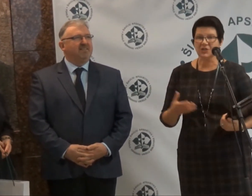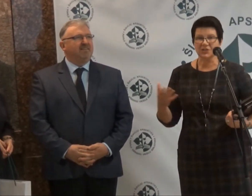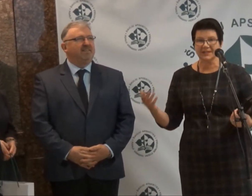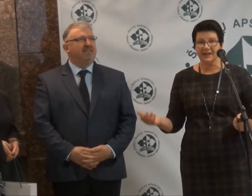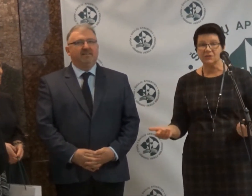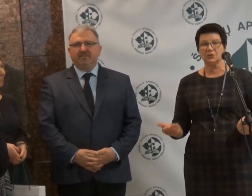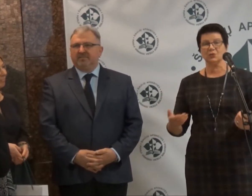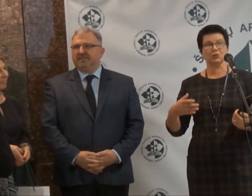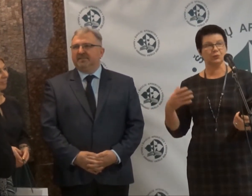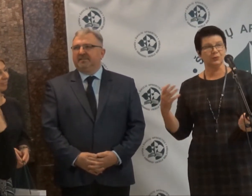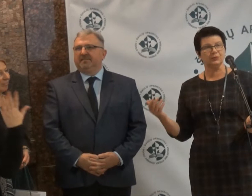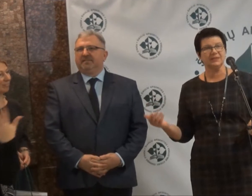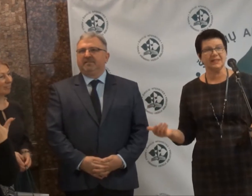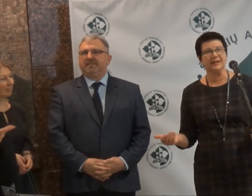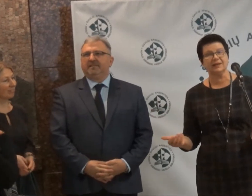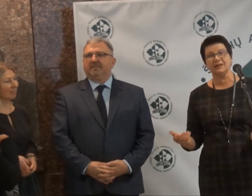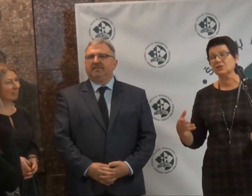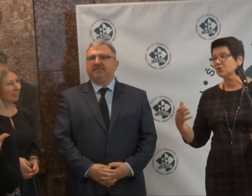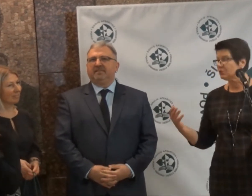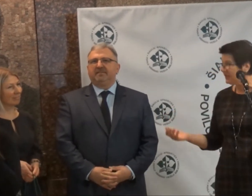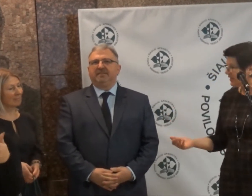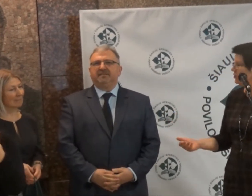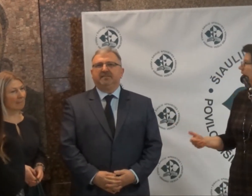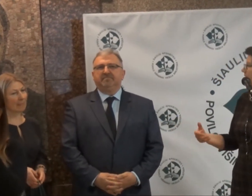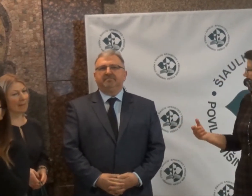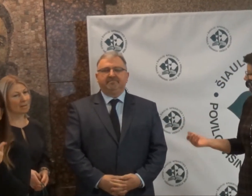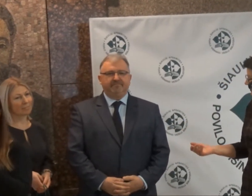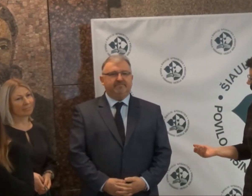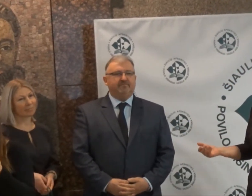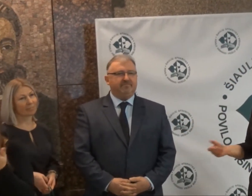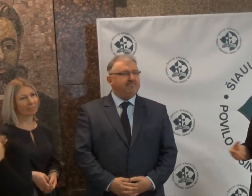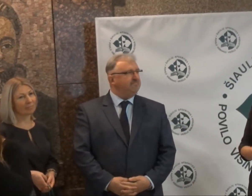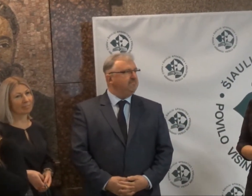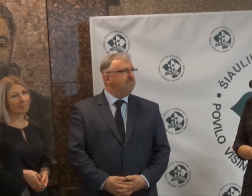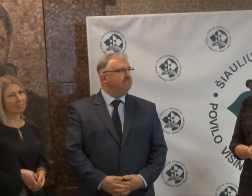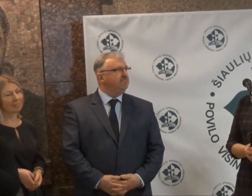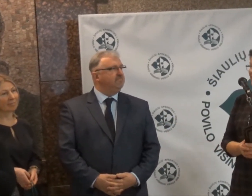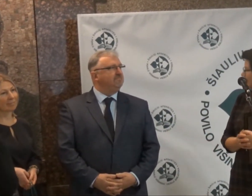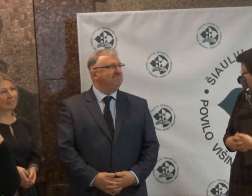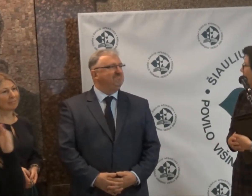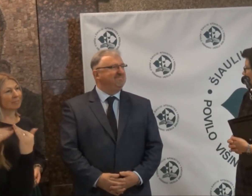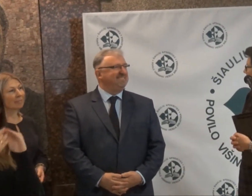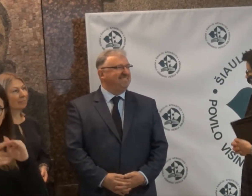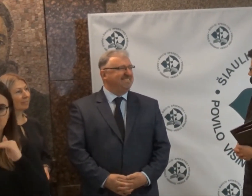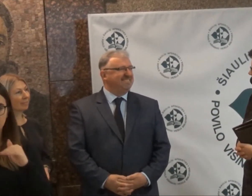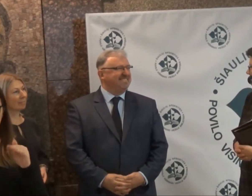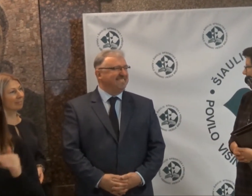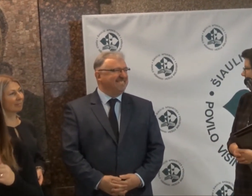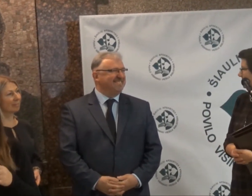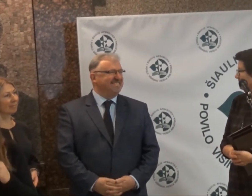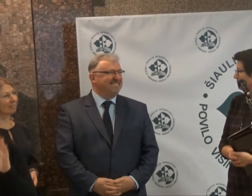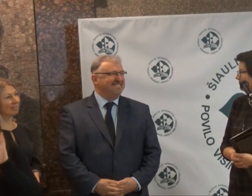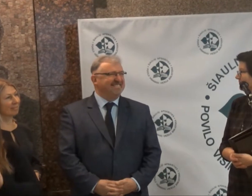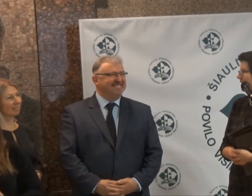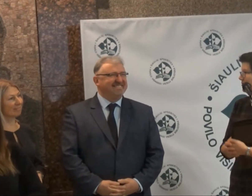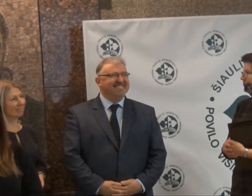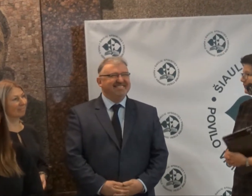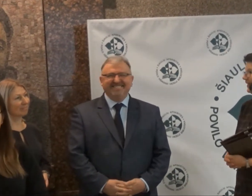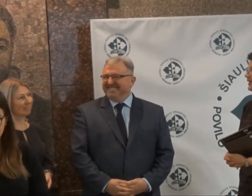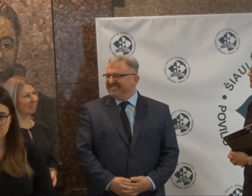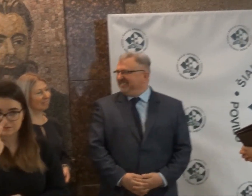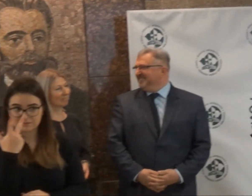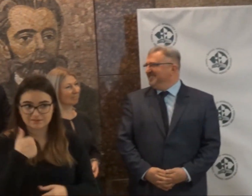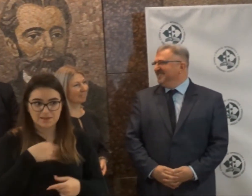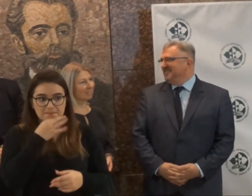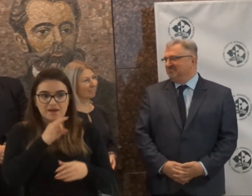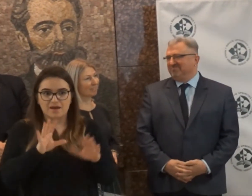pristatėme šešis leidinius, kurių dizaineriai ir šiauliečiai ir ne tik. Bet kai gauni tris, tai